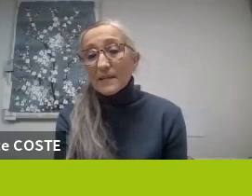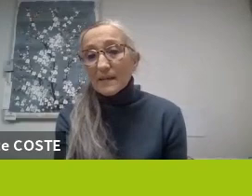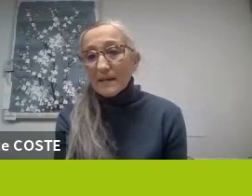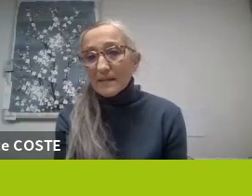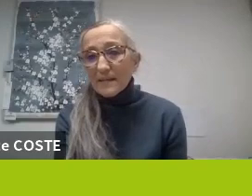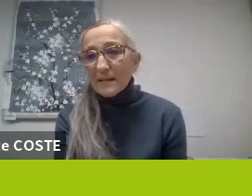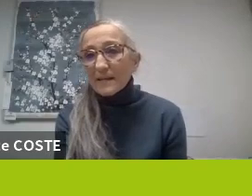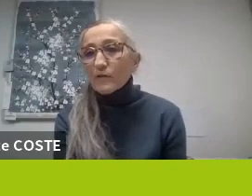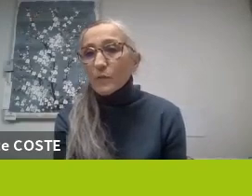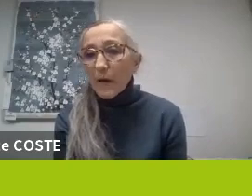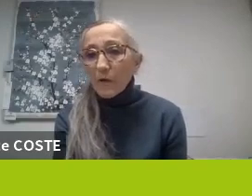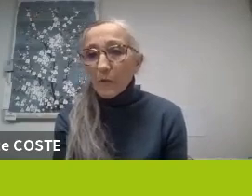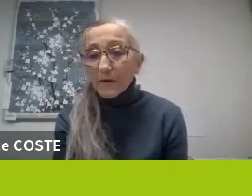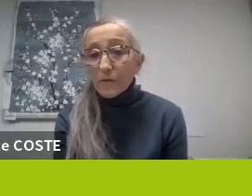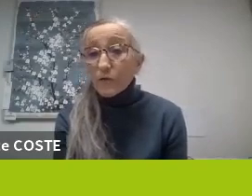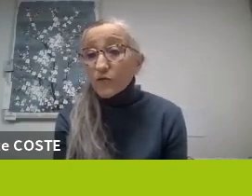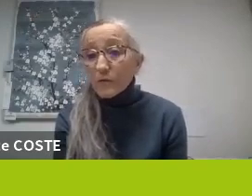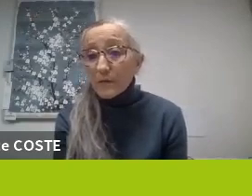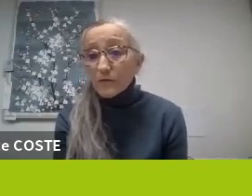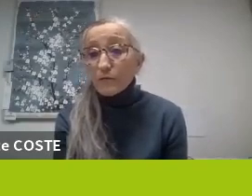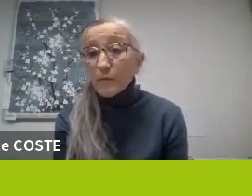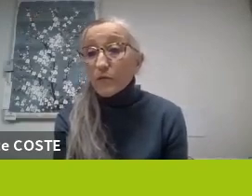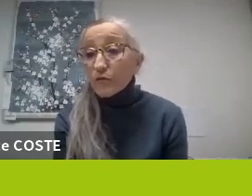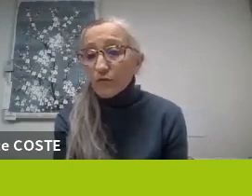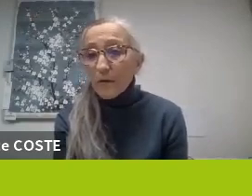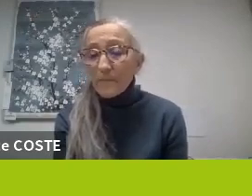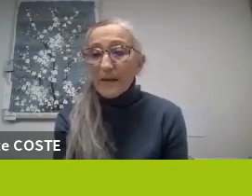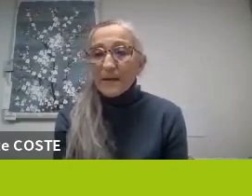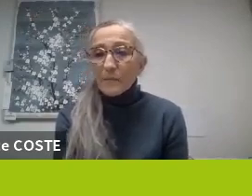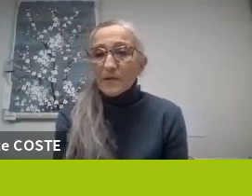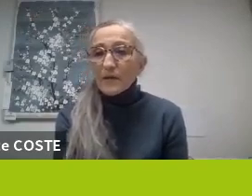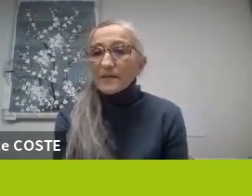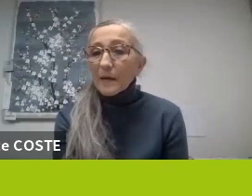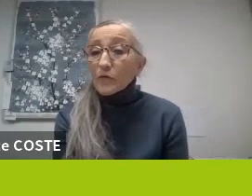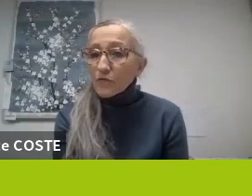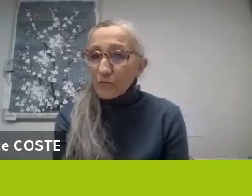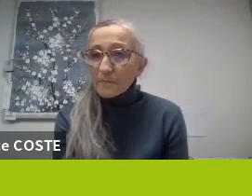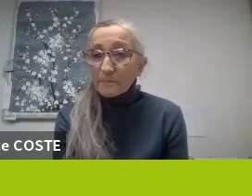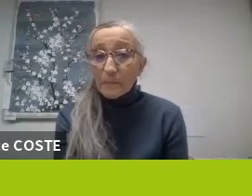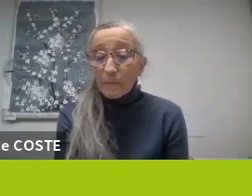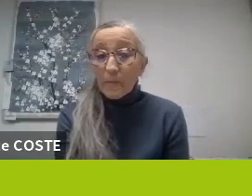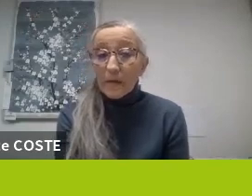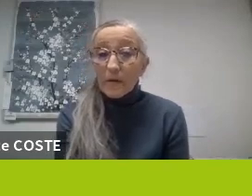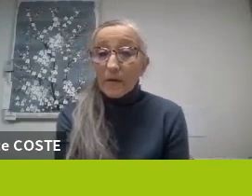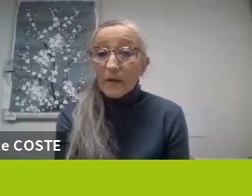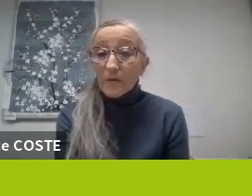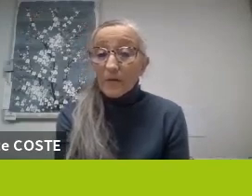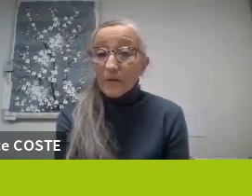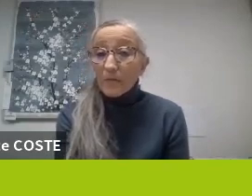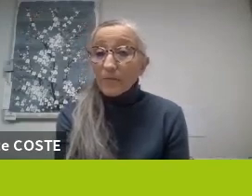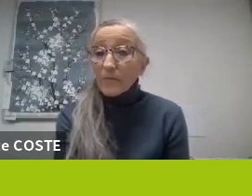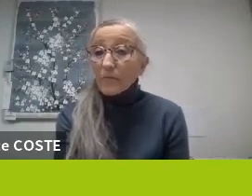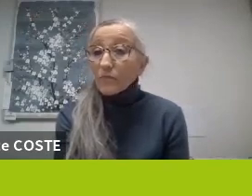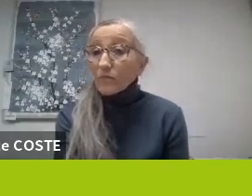dirais, maternelle, celle héritée de mes parents, parce que moi, je suis née dans une famille de sourds, majoritairement sourdes. Et